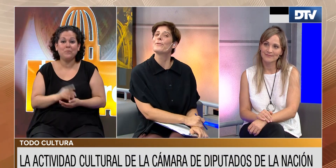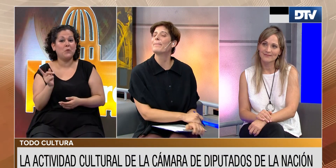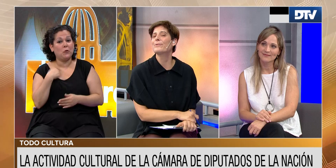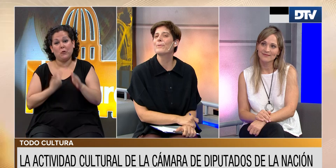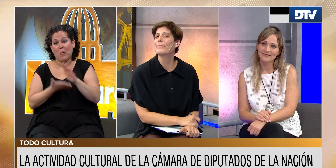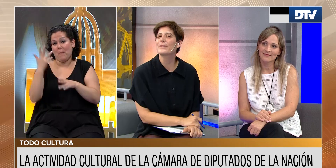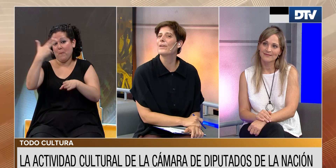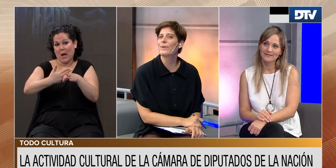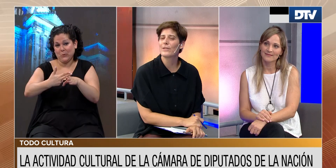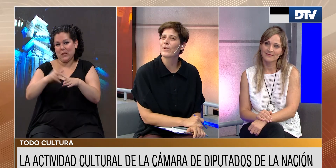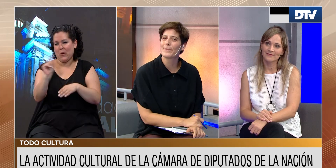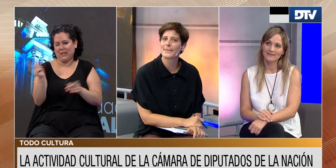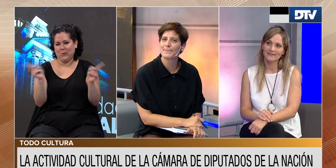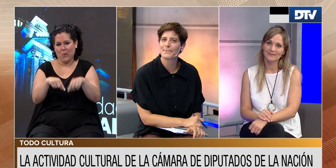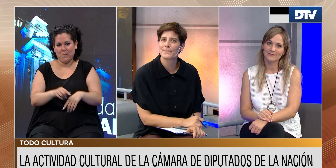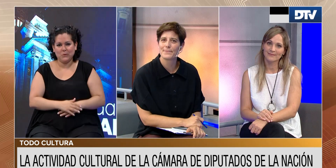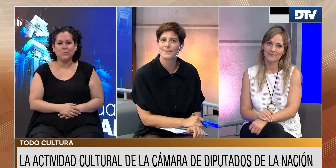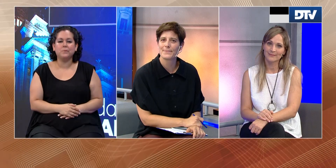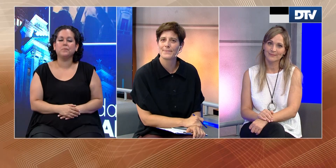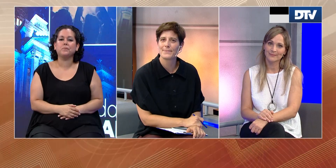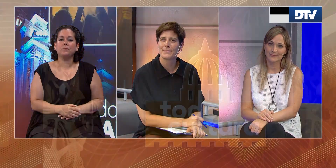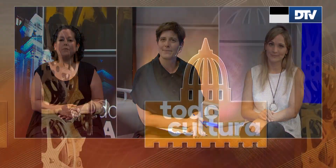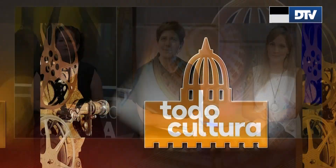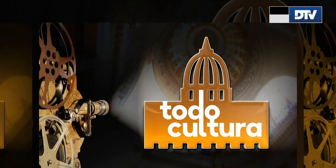vamos rápido a una pausa y volvemos en un ratito nada más.